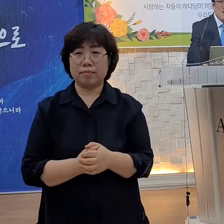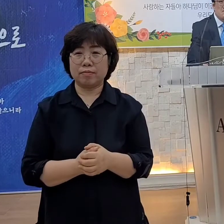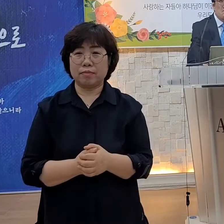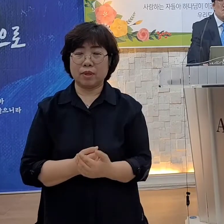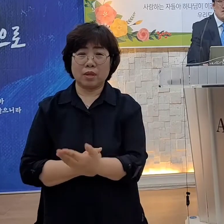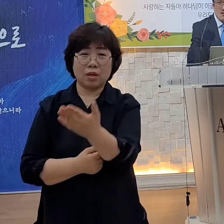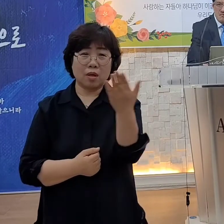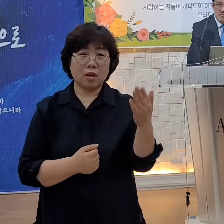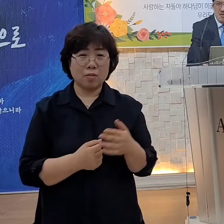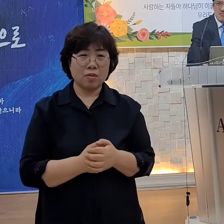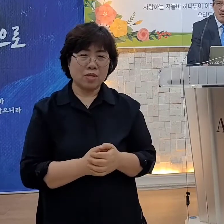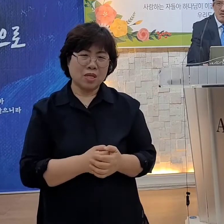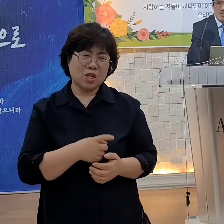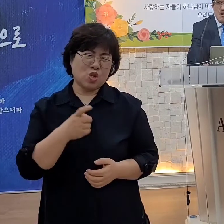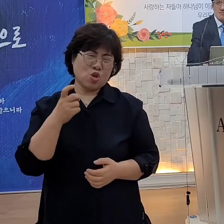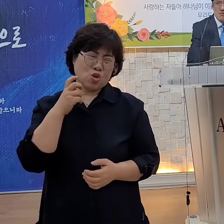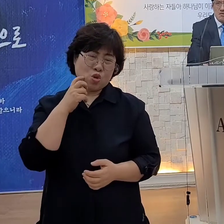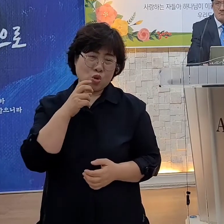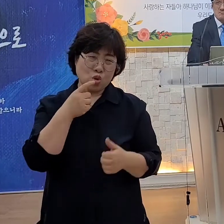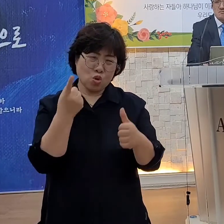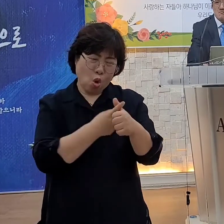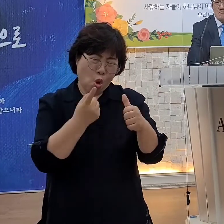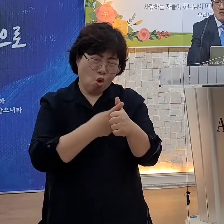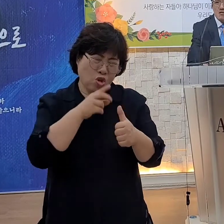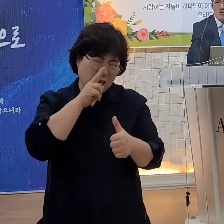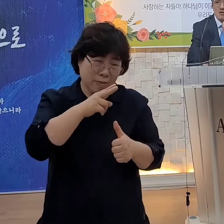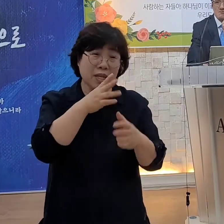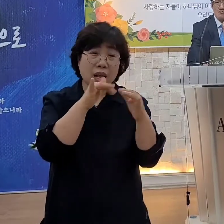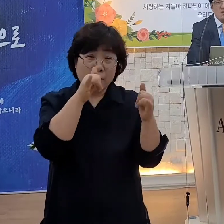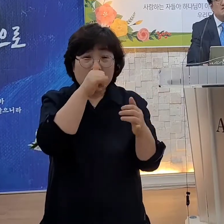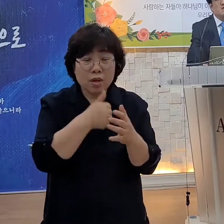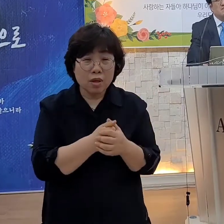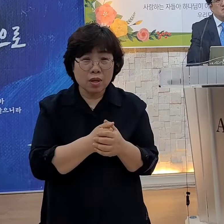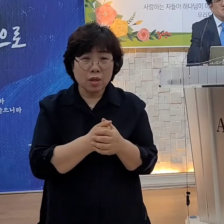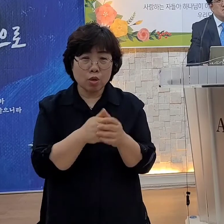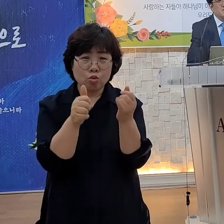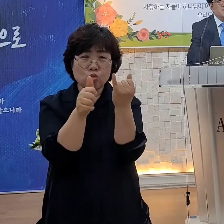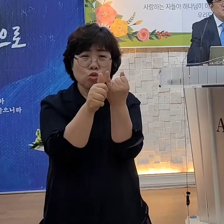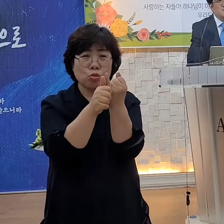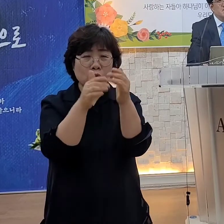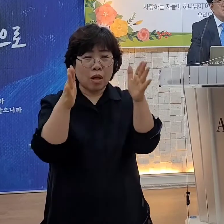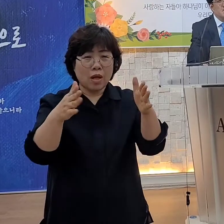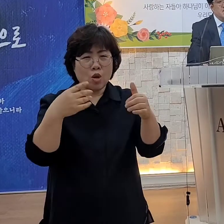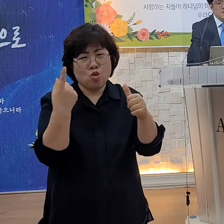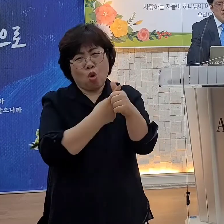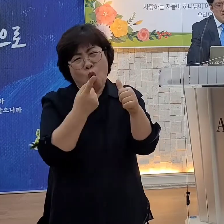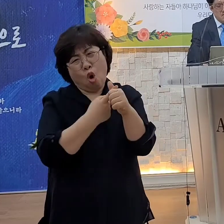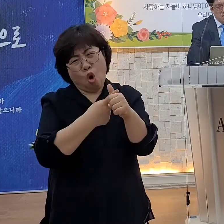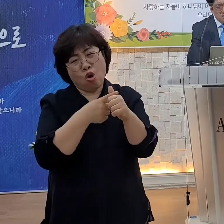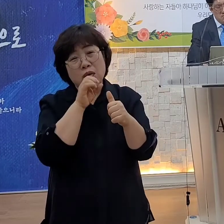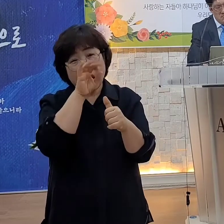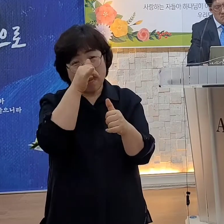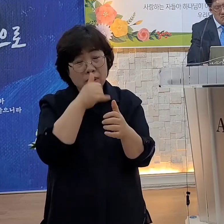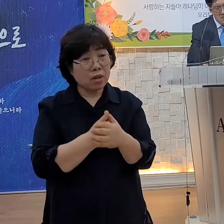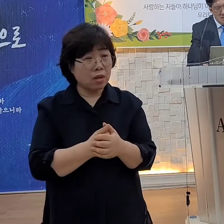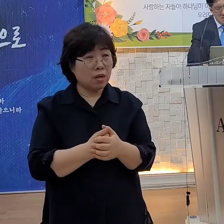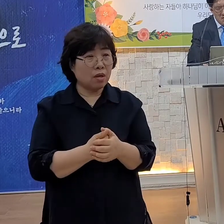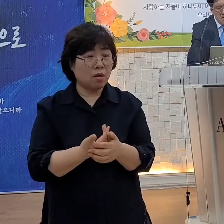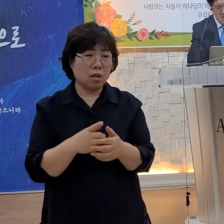여러분, 험한 욕을 하는 사람도 있지 않습니까? 이 가족인데, 부부인데도 막 욕하는 사람도 있어요. 그런데 이